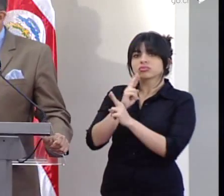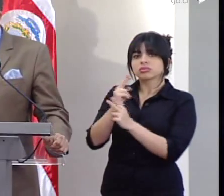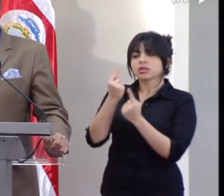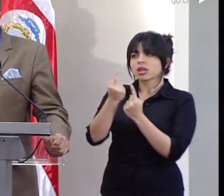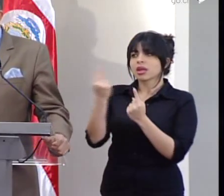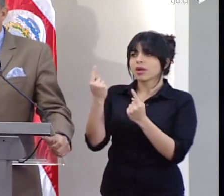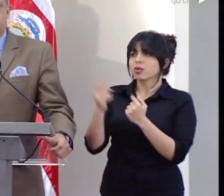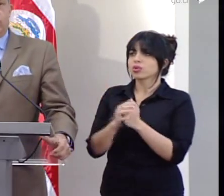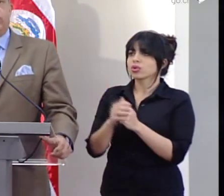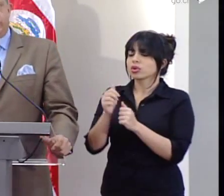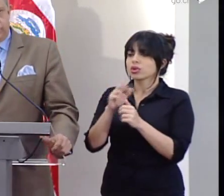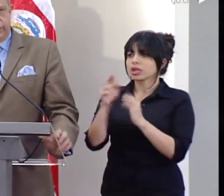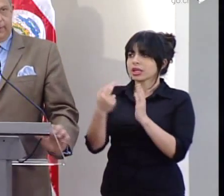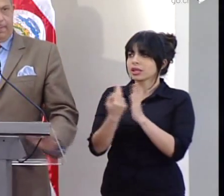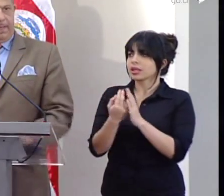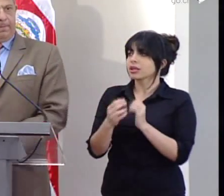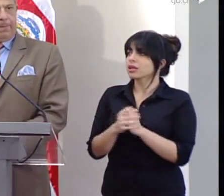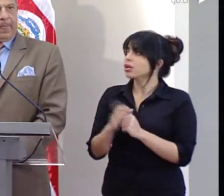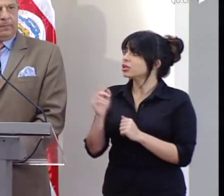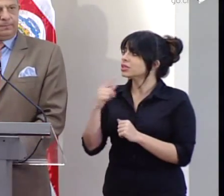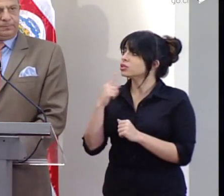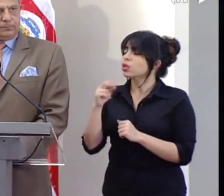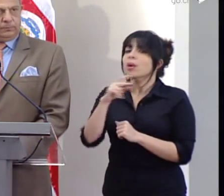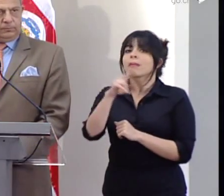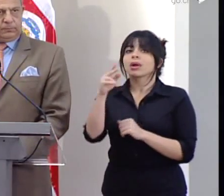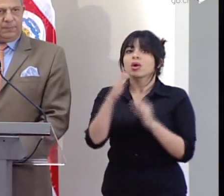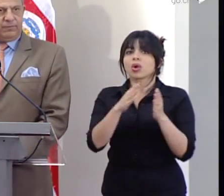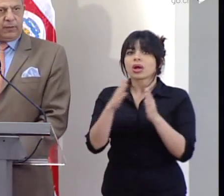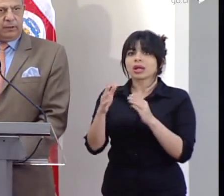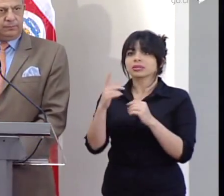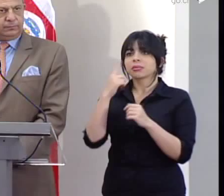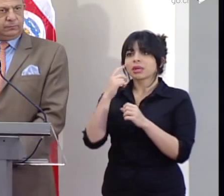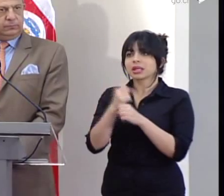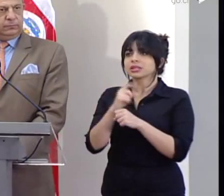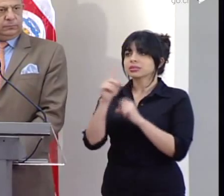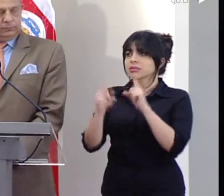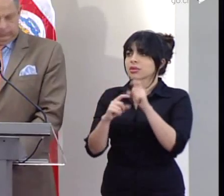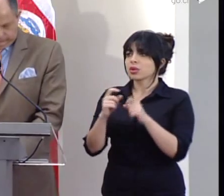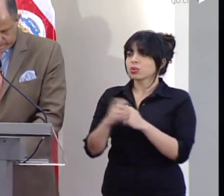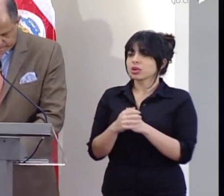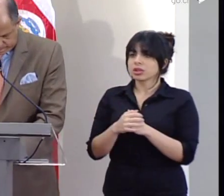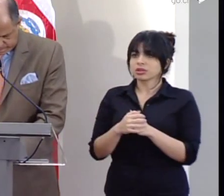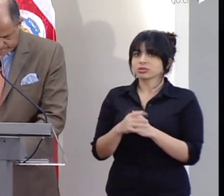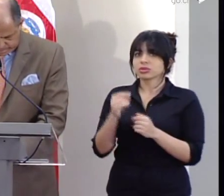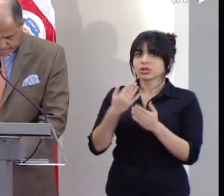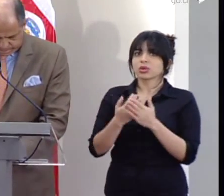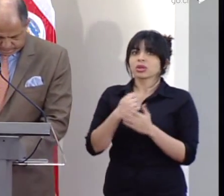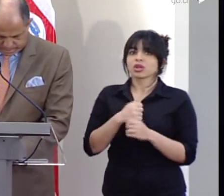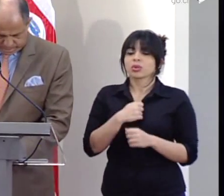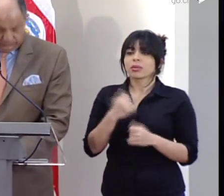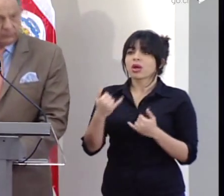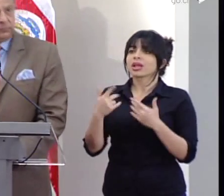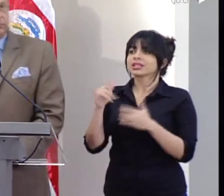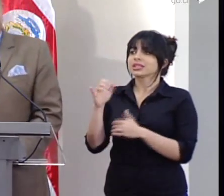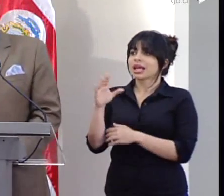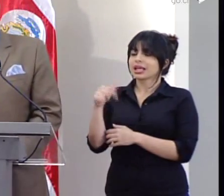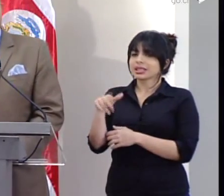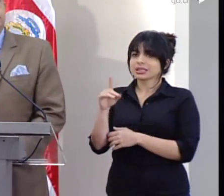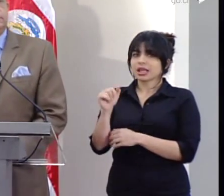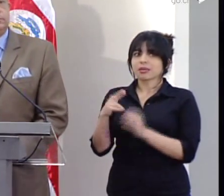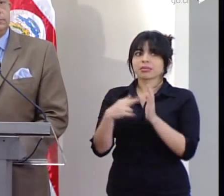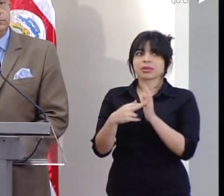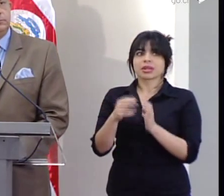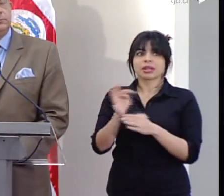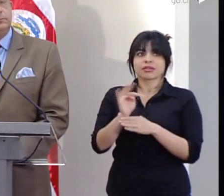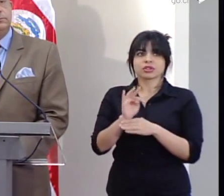uno de los jerarcas. Oscar, disculpe, sus compañeros se organizaron para hacer las preguntas, usted llegó tarde, lo lamento. Jessica Quesada, representando a